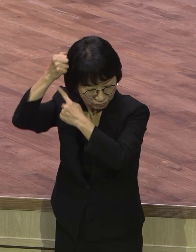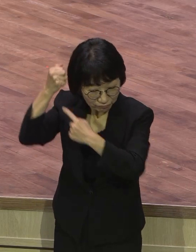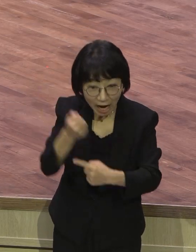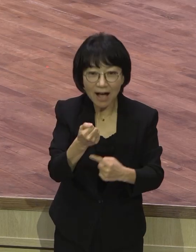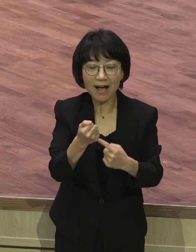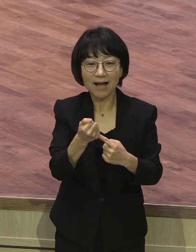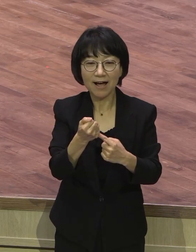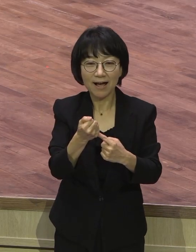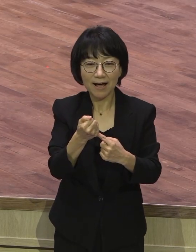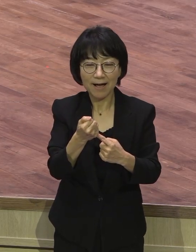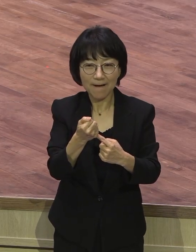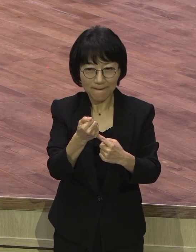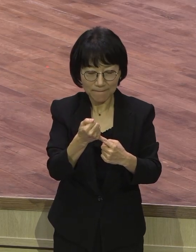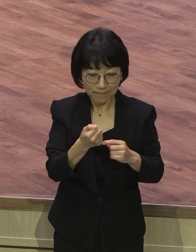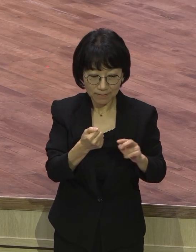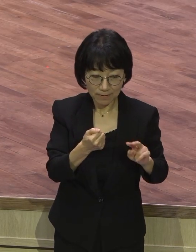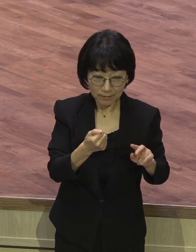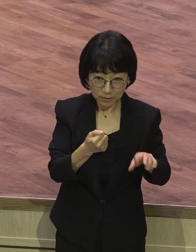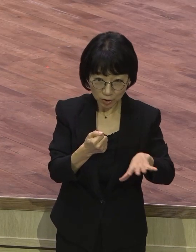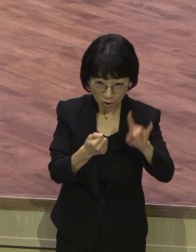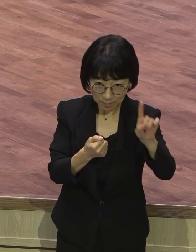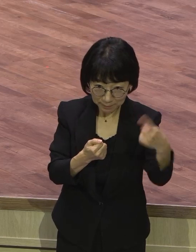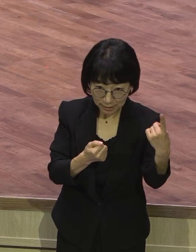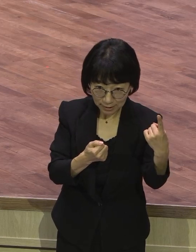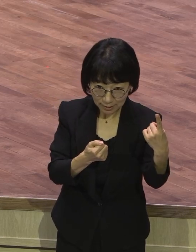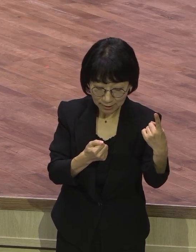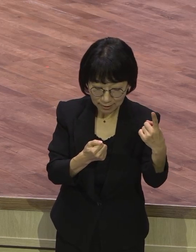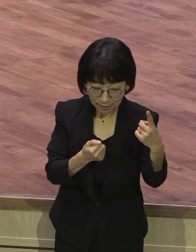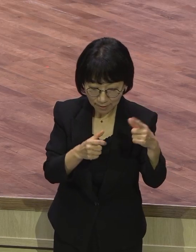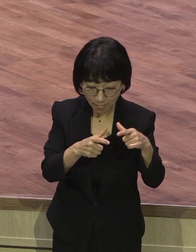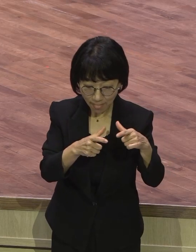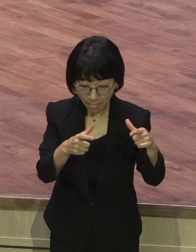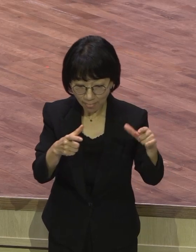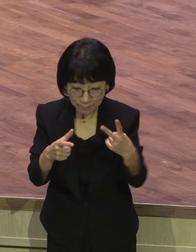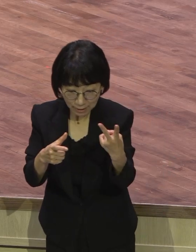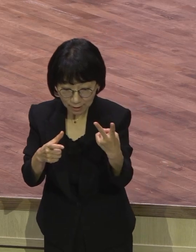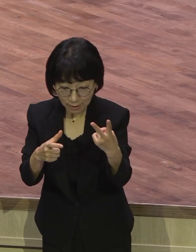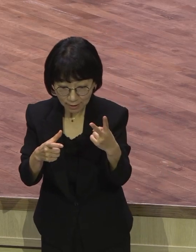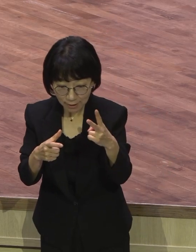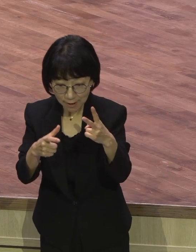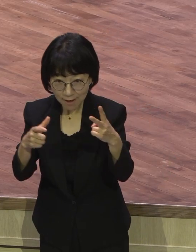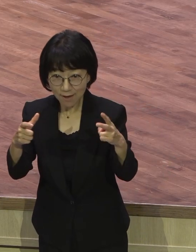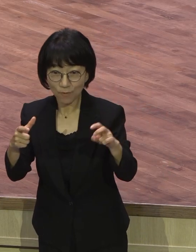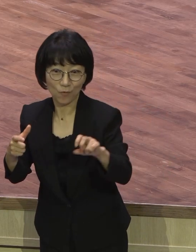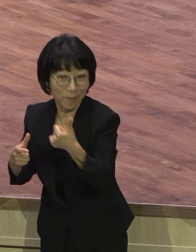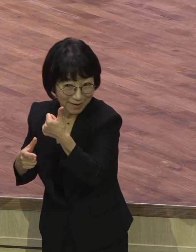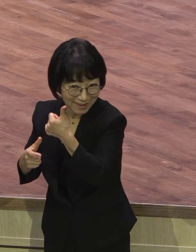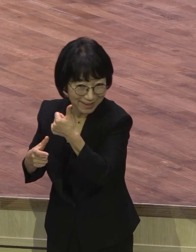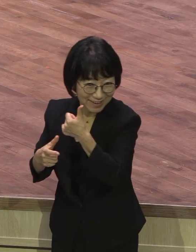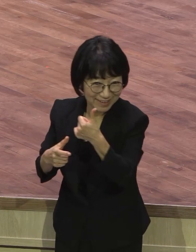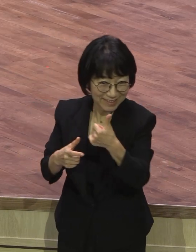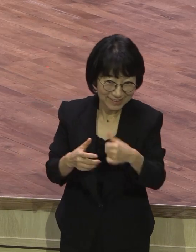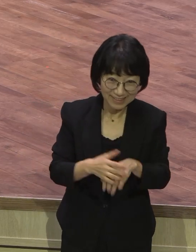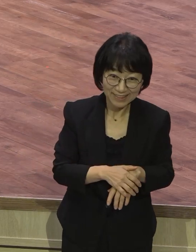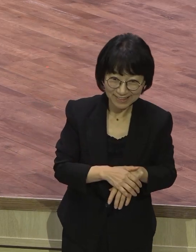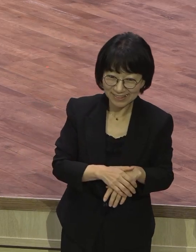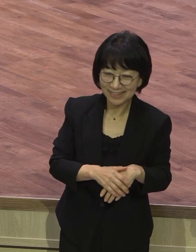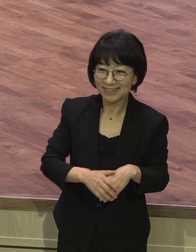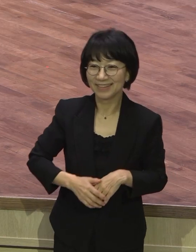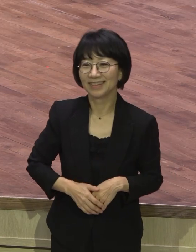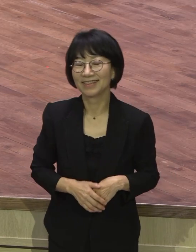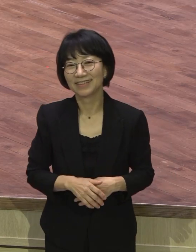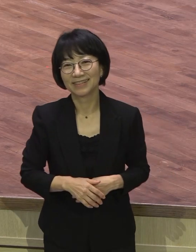200구절 200구절 500구절 500구절 1000구절 아멘 그러면 세계보호만 저절로 쫙 준비된 것만큼